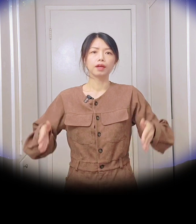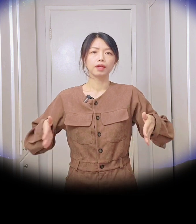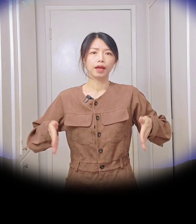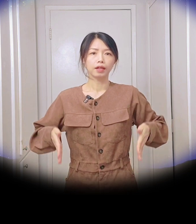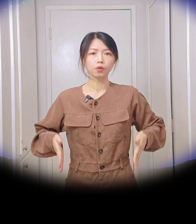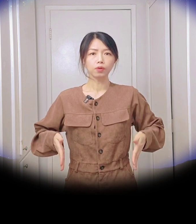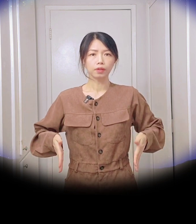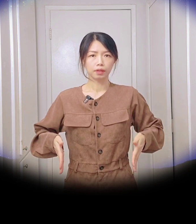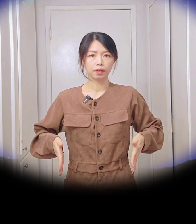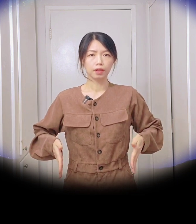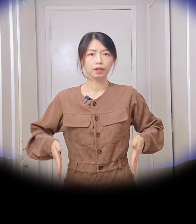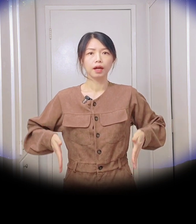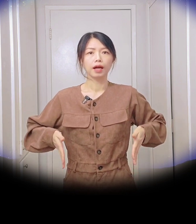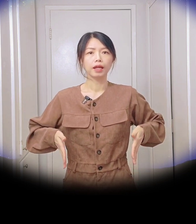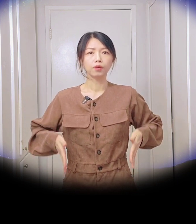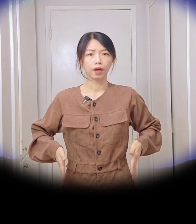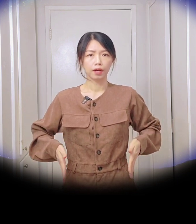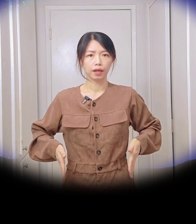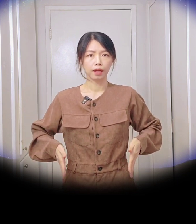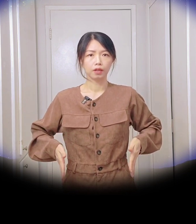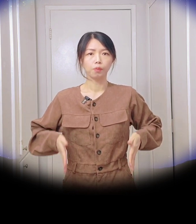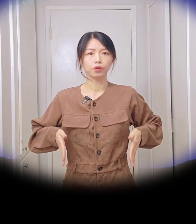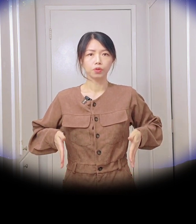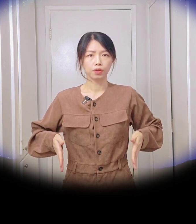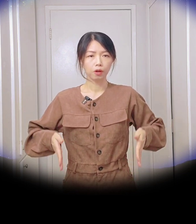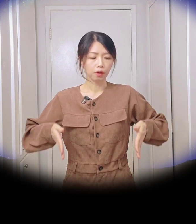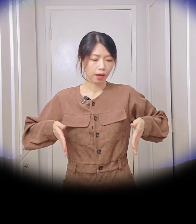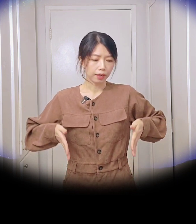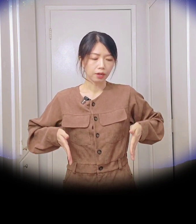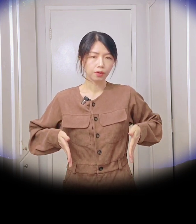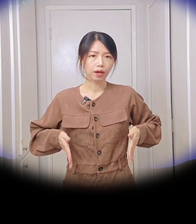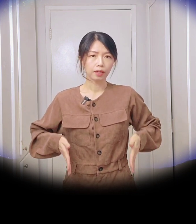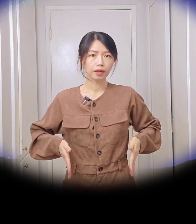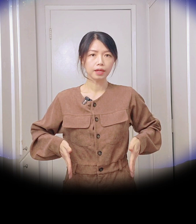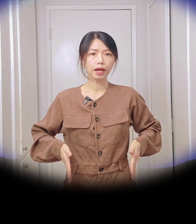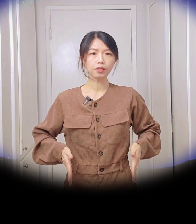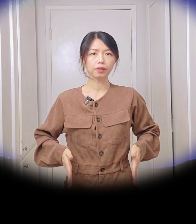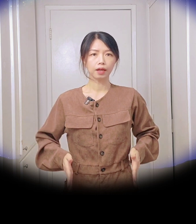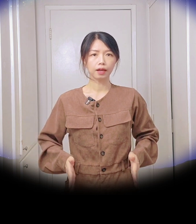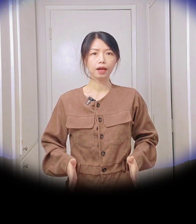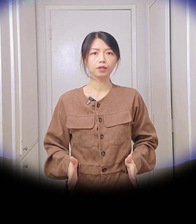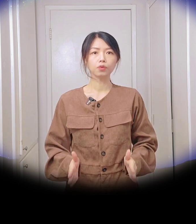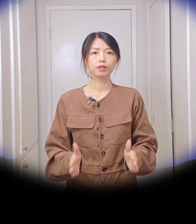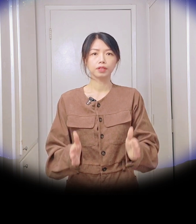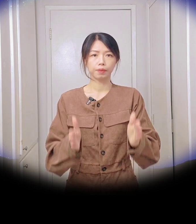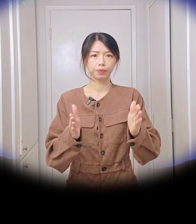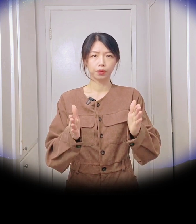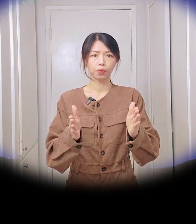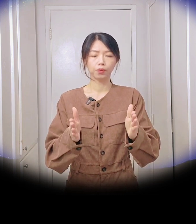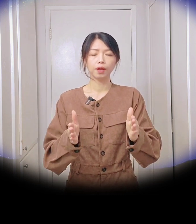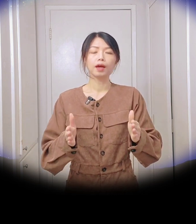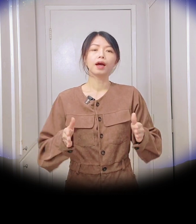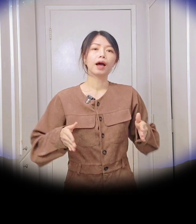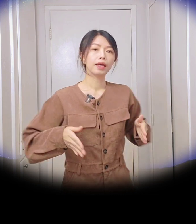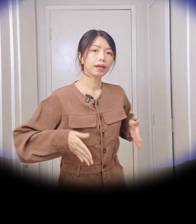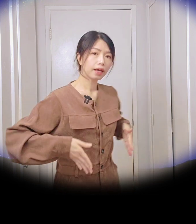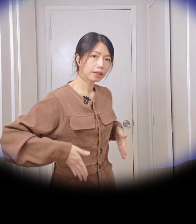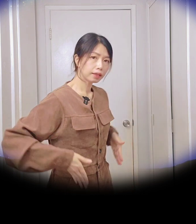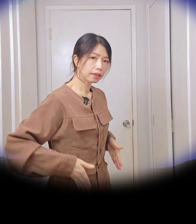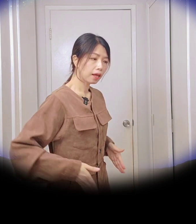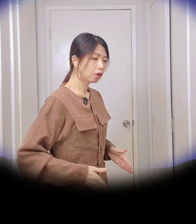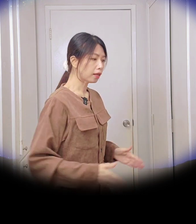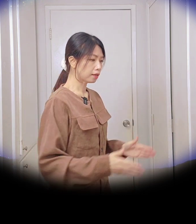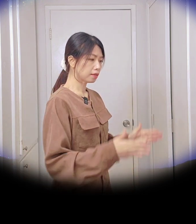수어는 양손 끝을 아래로 향하게, 옆구리 쪽에서 아래로 향하게 시작하셨다가 손끝이 앞으로.